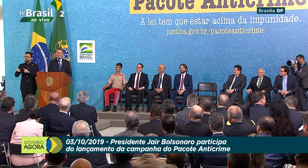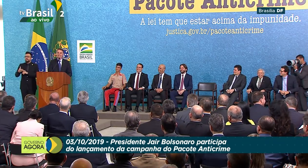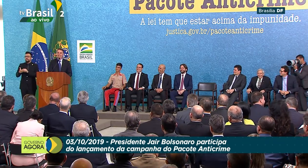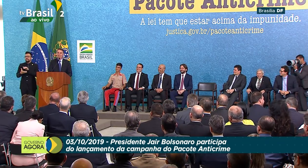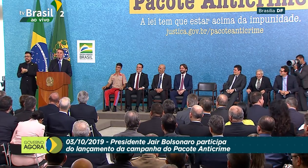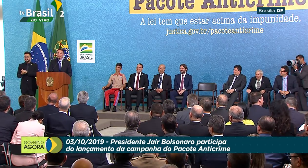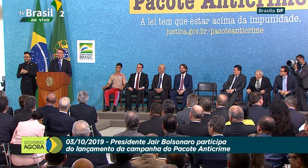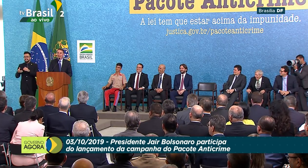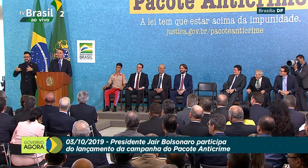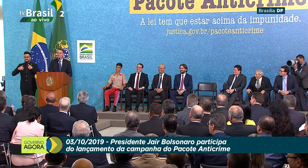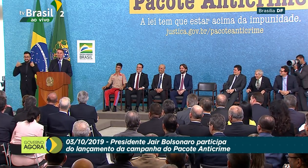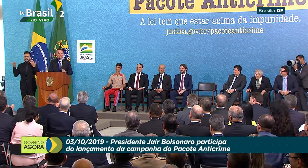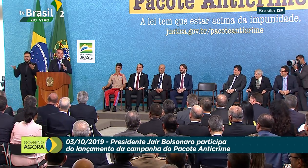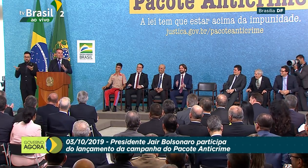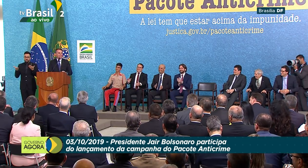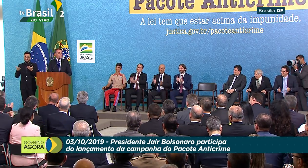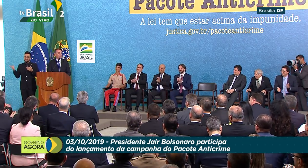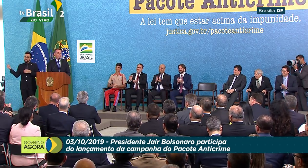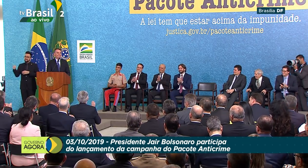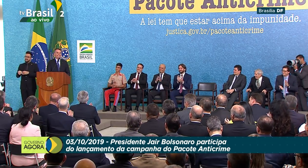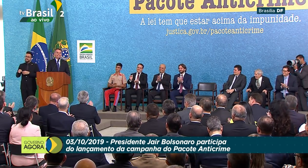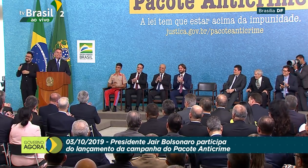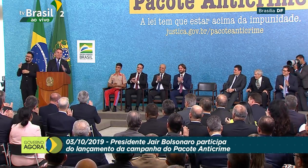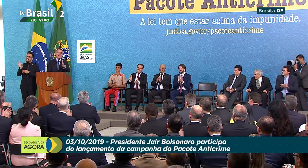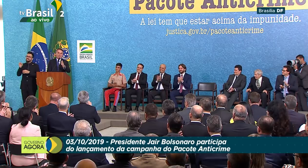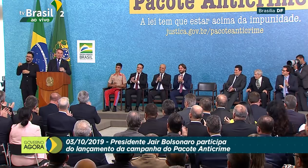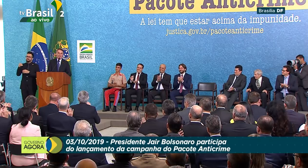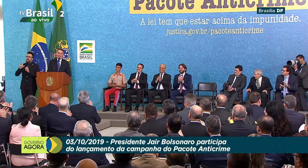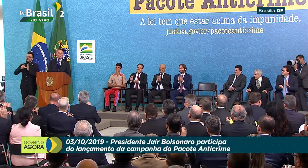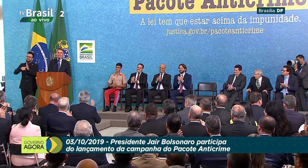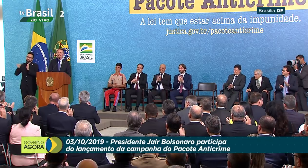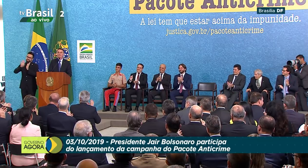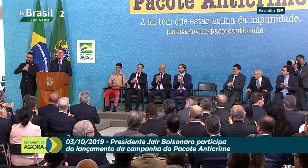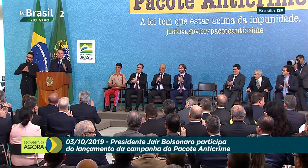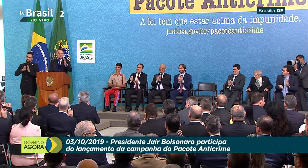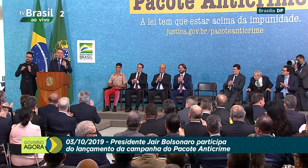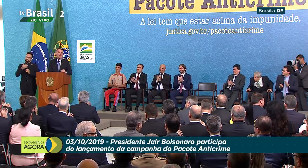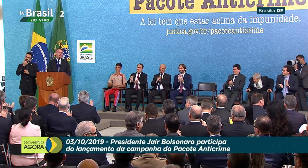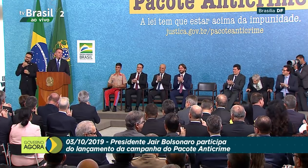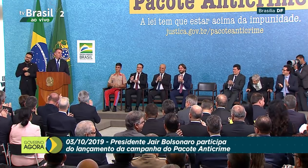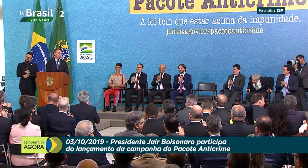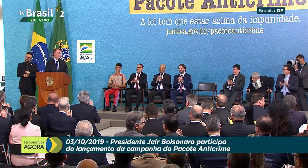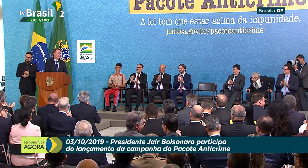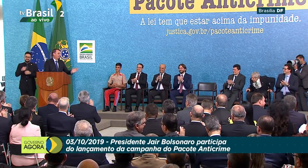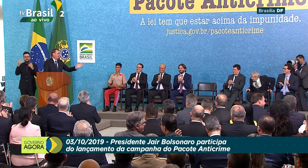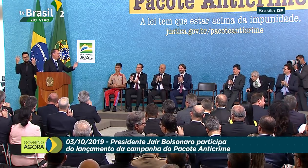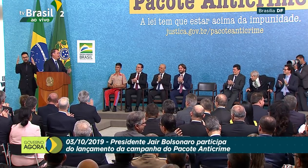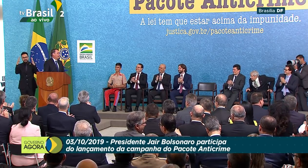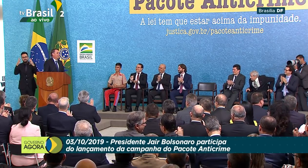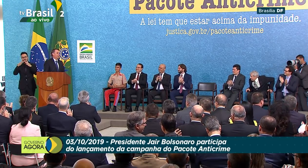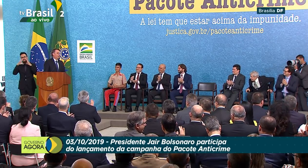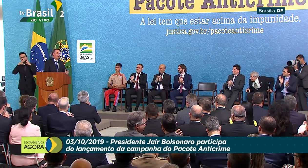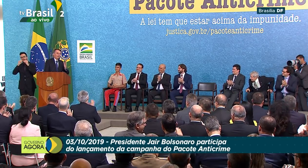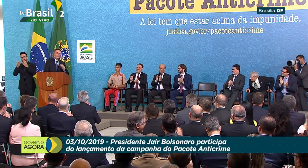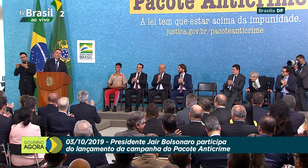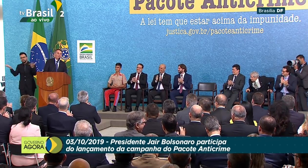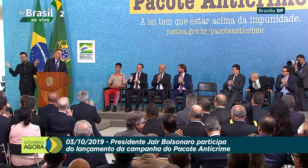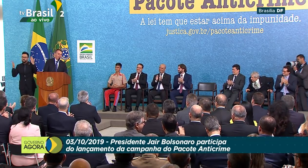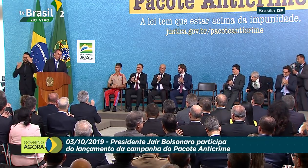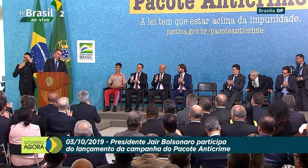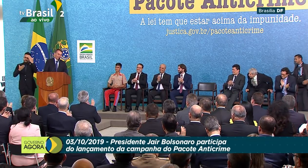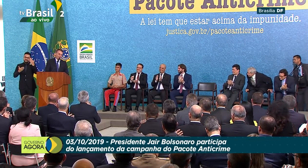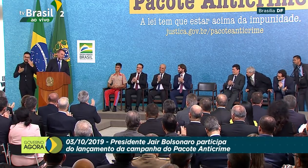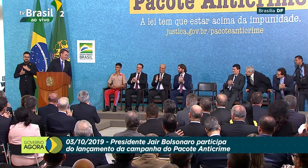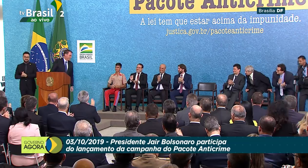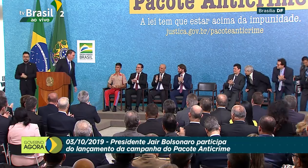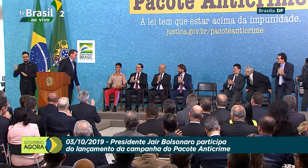Então o Onyx está perdoado por ter chegado 10 minutos atrasado aqui. Parabéns, Onyx. Parabéns a todo mundo. Obrigado, Sérgio Moro.